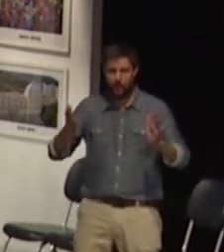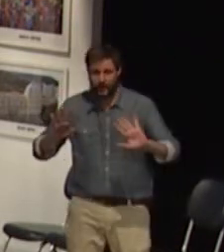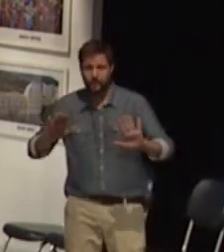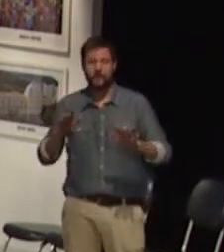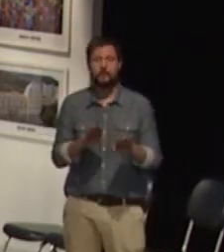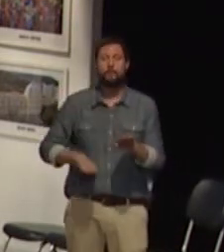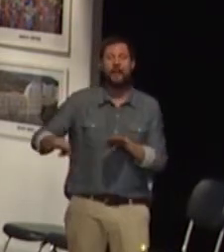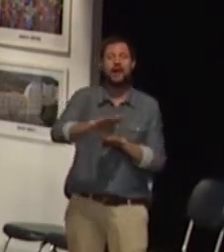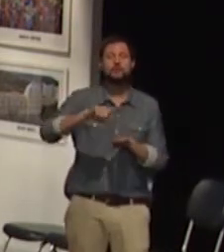Então, agora,